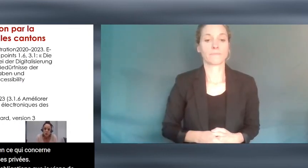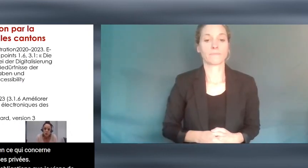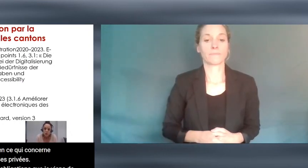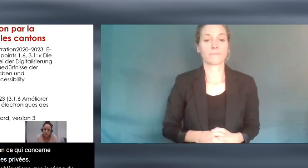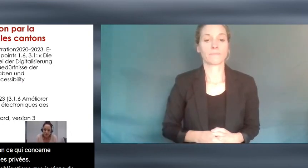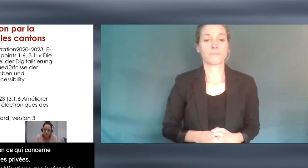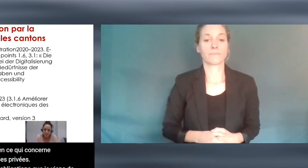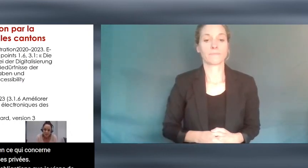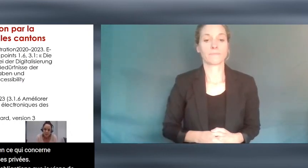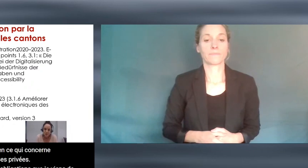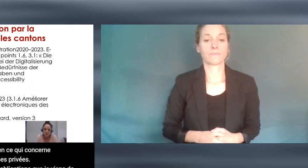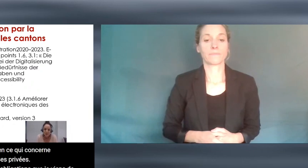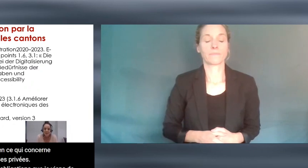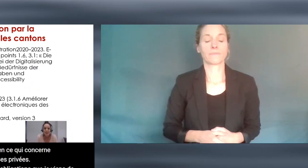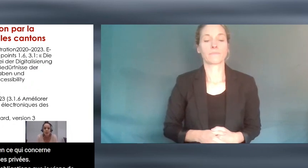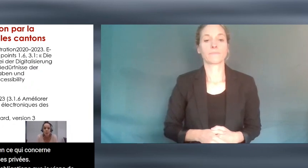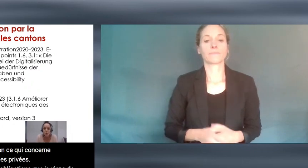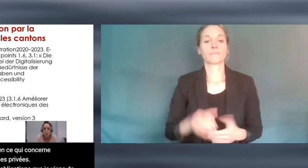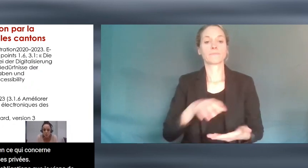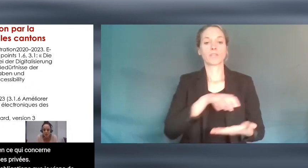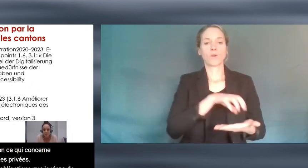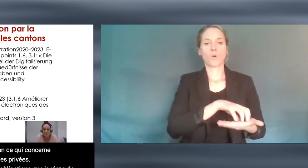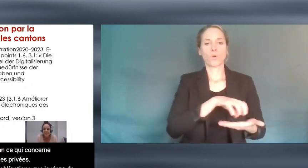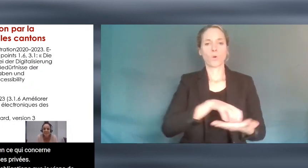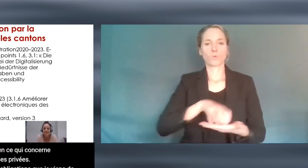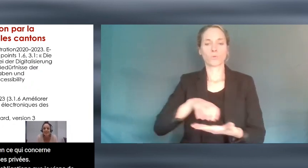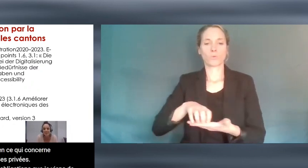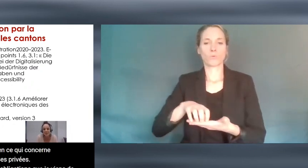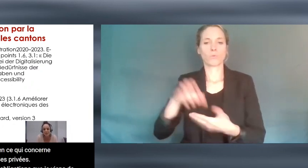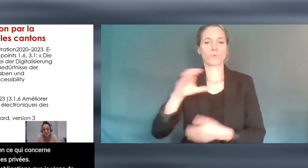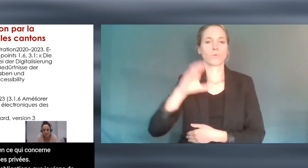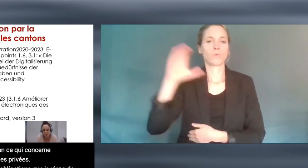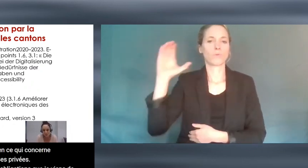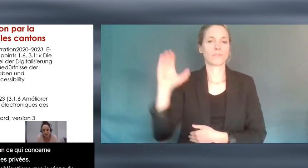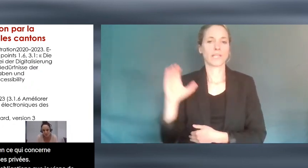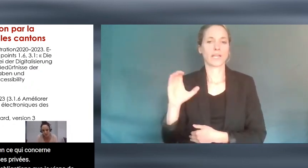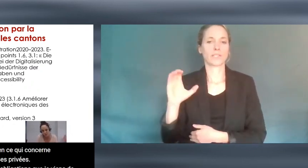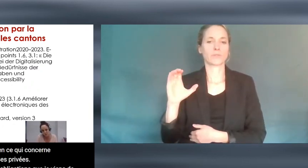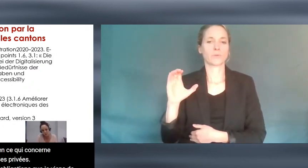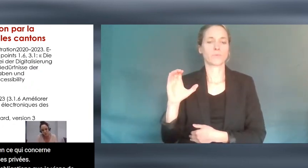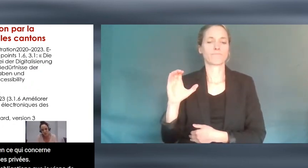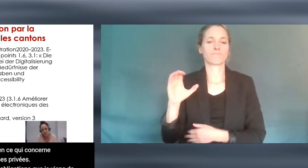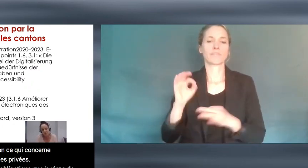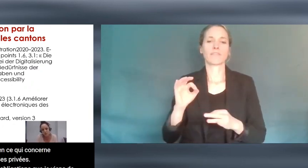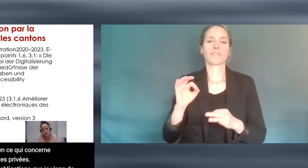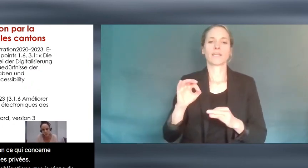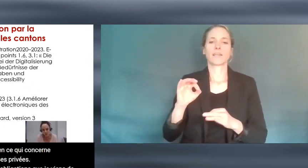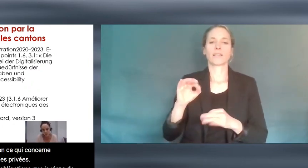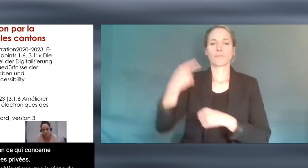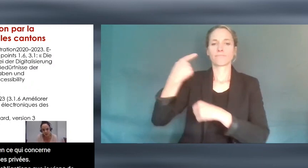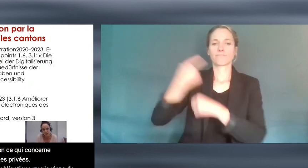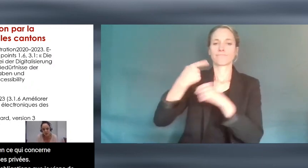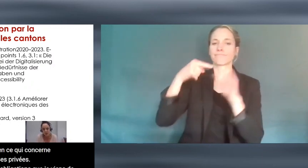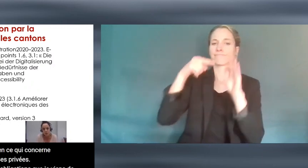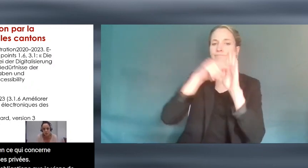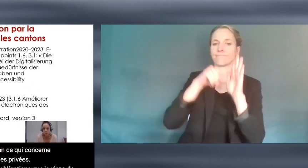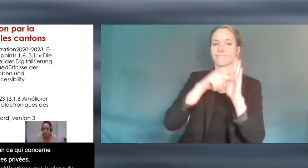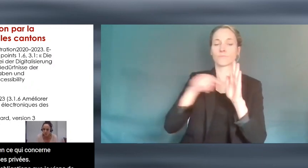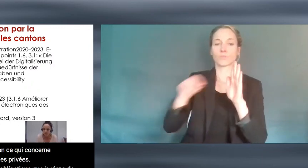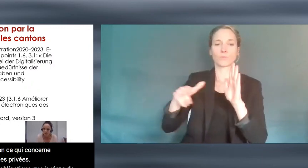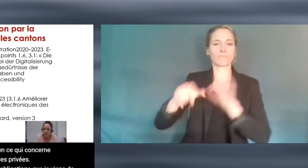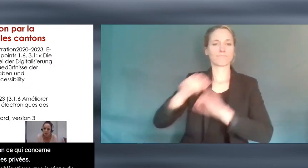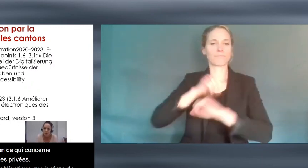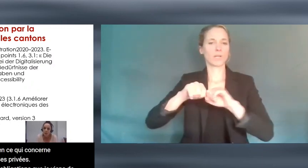Cantons, confédérations ont concrétisé ces obligations que je viens de vous expliquer.